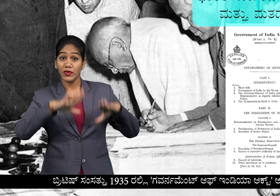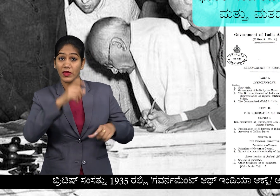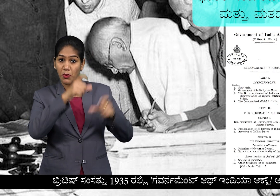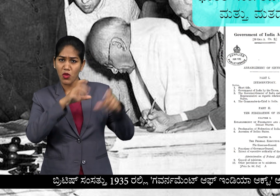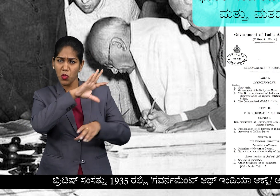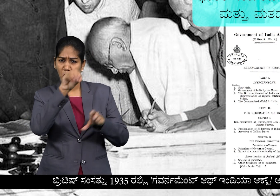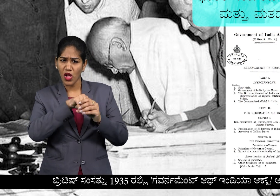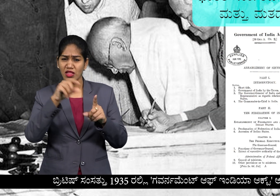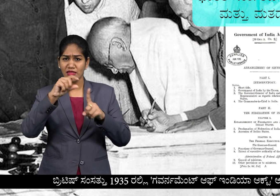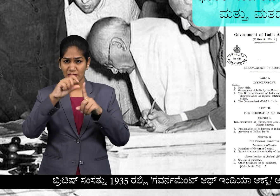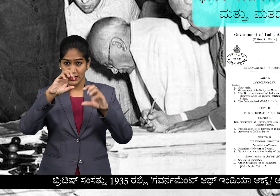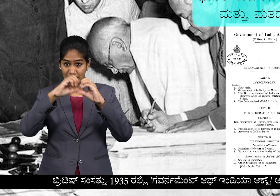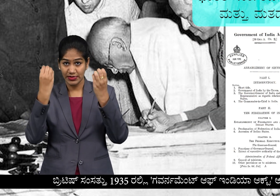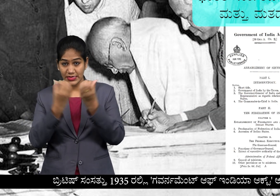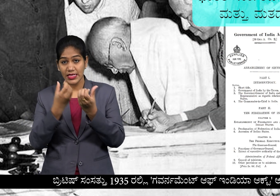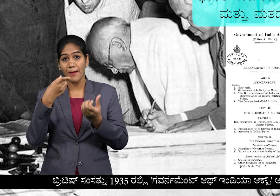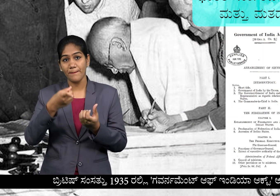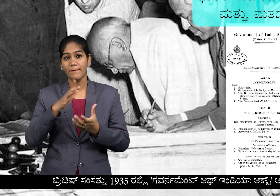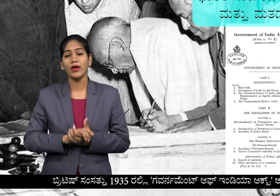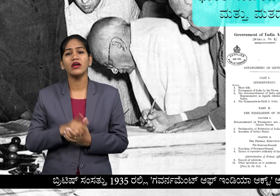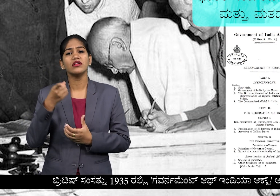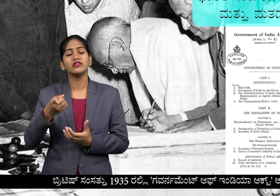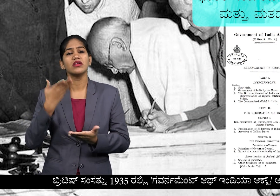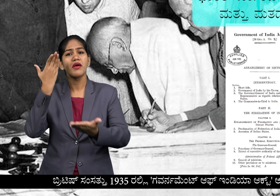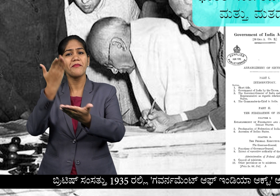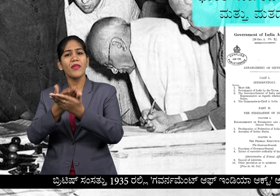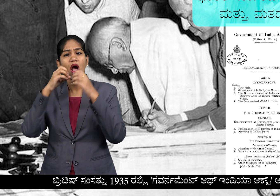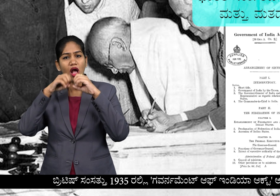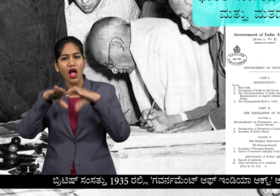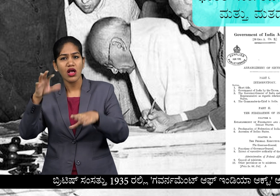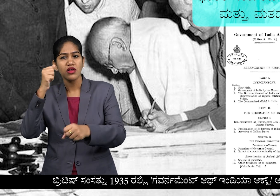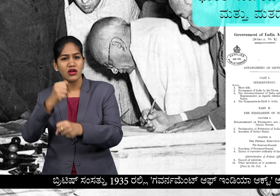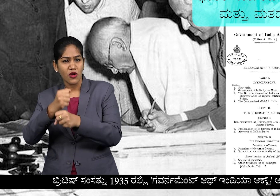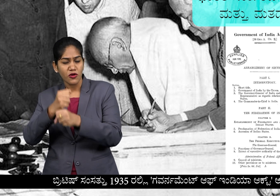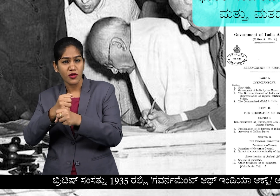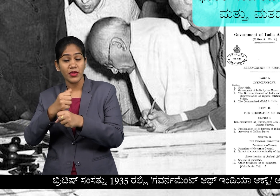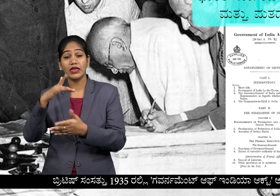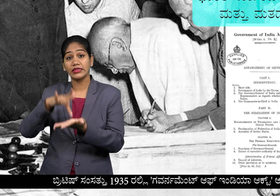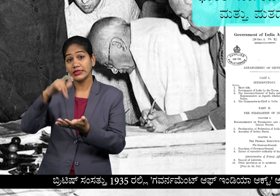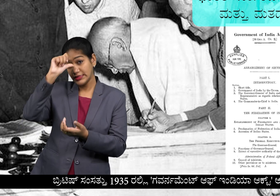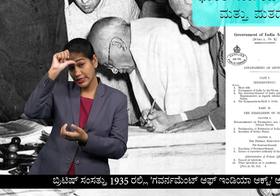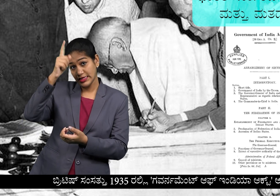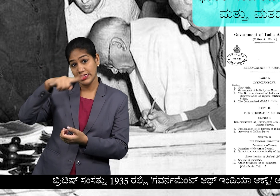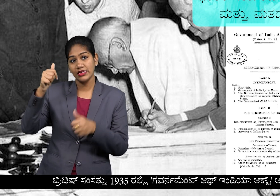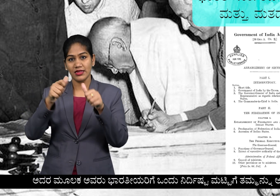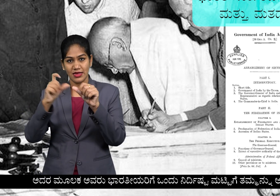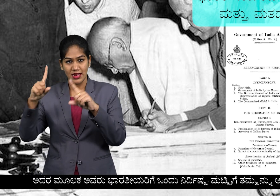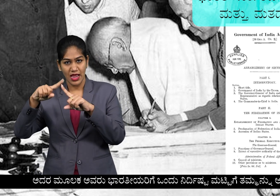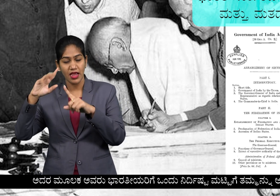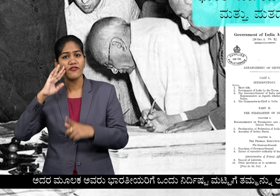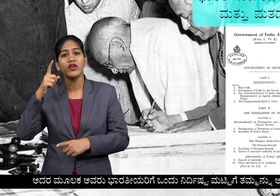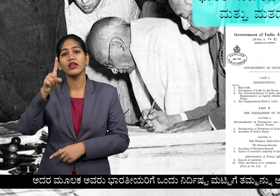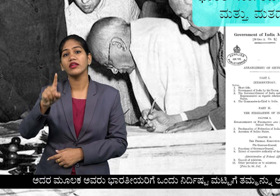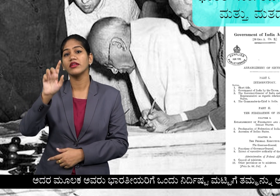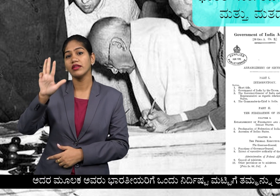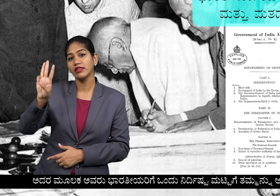ಬ್ರಿಟಿಷ್ ಸಂಸತ್ತು 1935ರಲ್ಲಿ ಗವರ್ನ್ಮೆಂಟ್ ಆಫ್ ಇಂಡಿಯಾ ಆಕ್ಟ್ ಅನ್ನು ಅಂಗೀಕರಿಸಿತು. ಅದರ